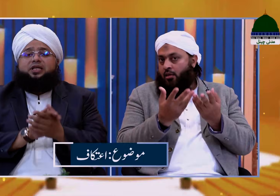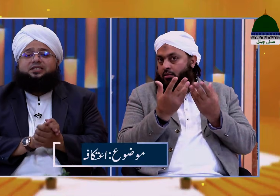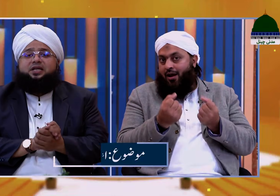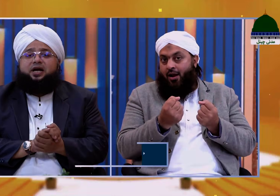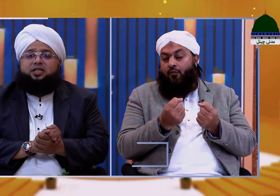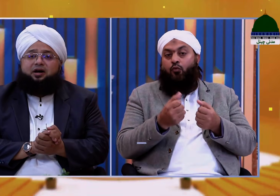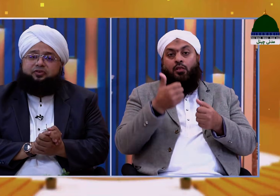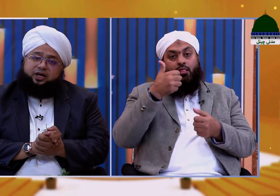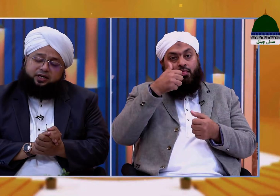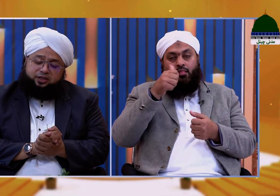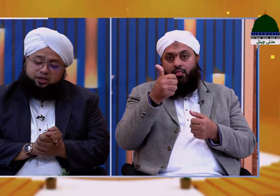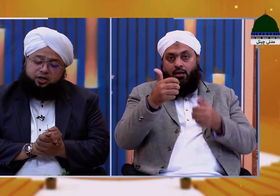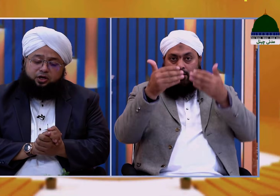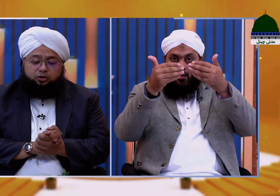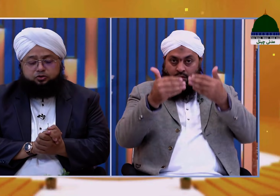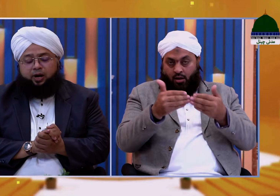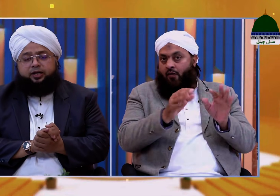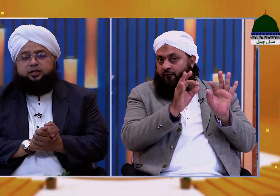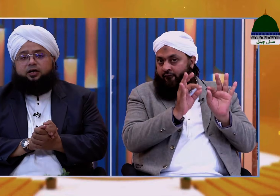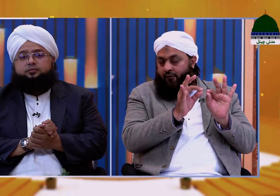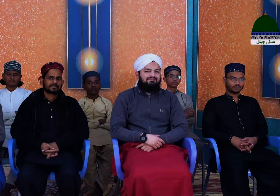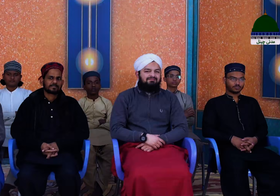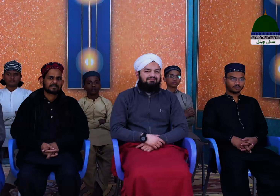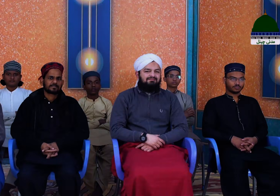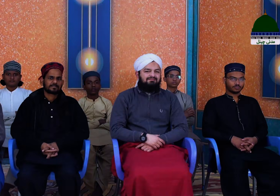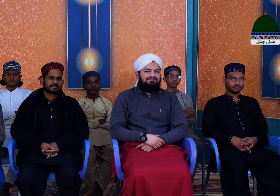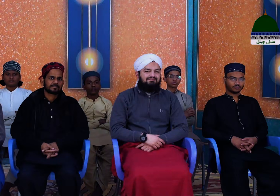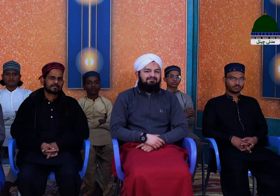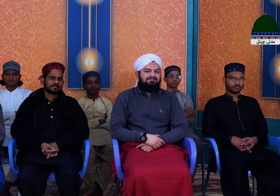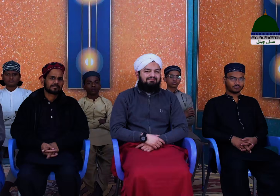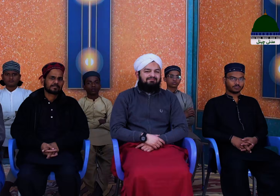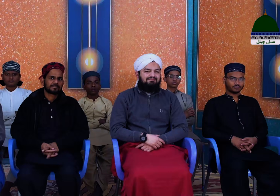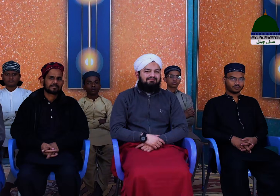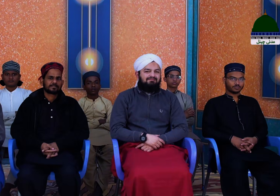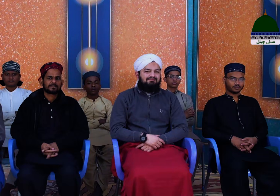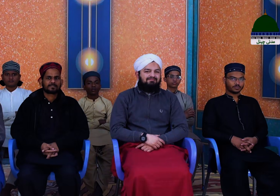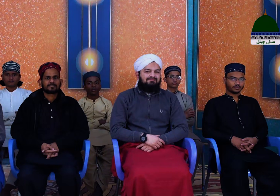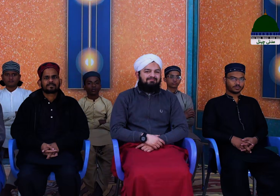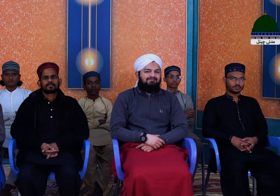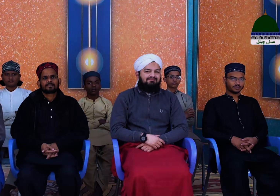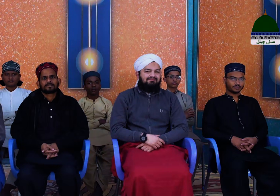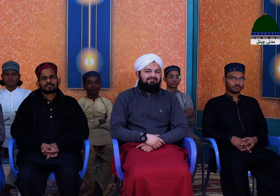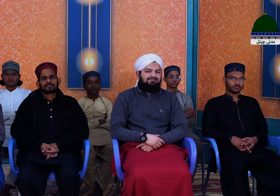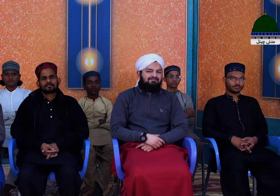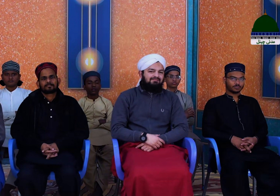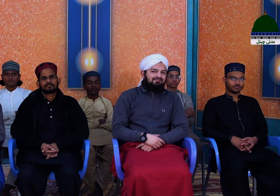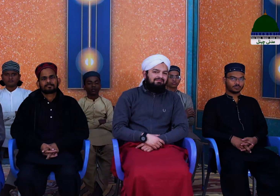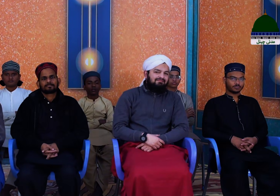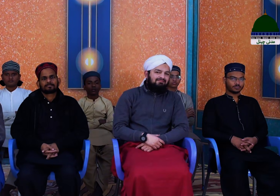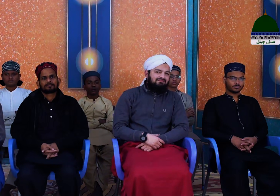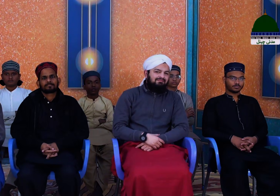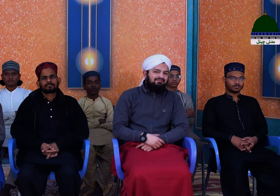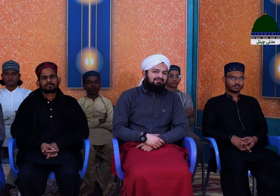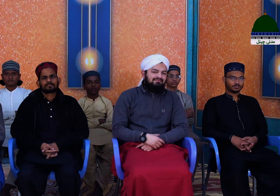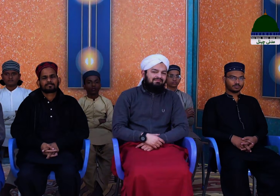کہ وہ 10 دن کا اعتکاف کیا کرتے تھے، اور سبحان اللہ سید المرسلین محمد مصطفیٰ احمد مجتبیٰ صلی اللہ علیہ